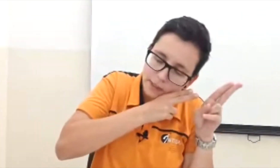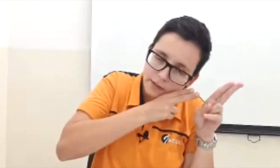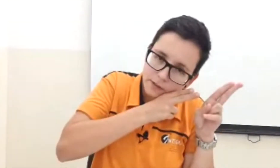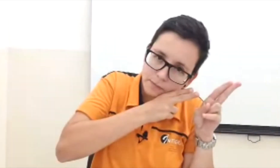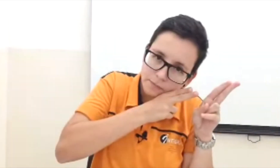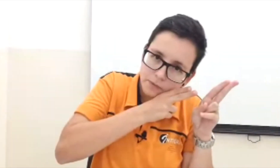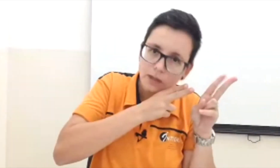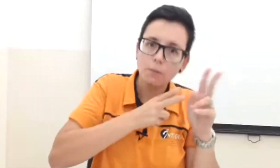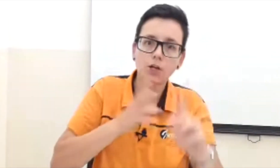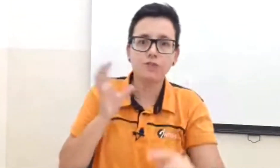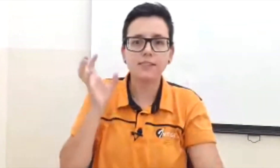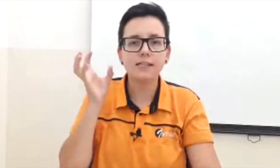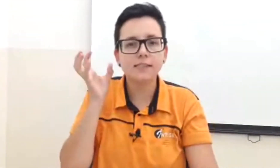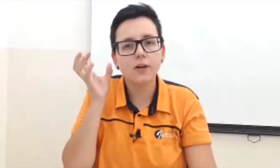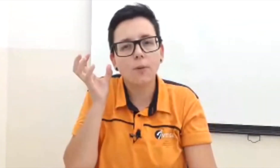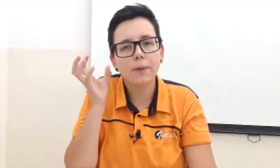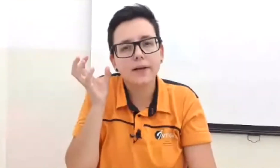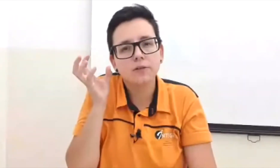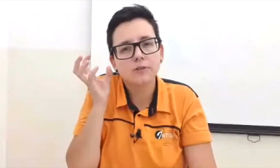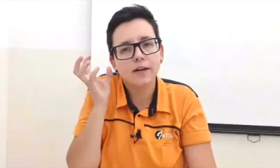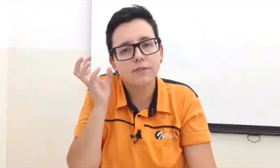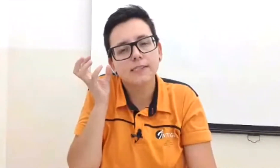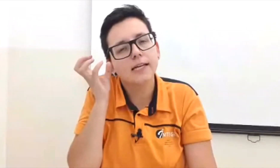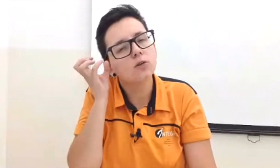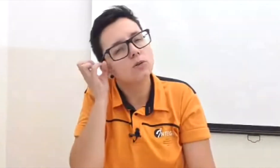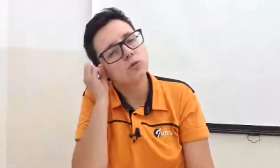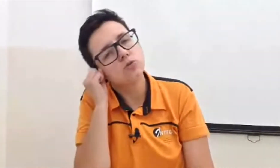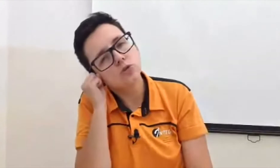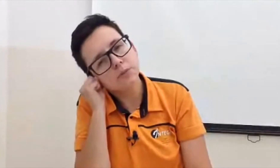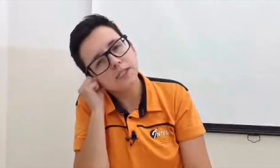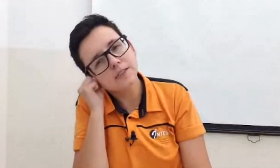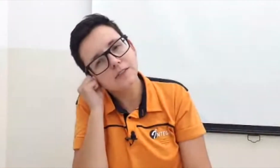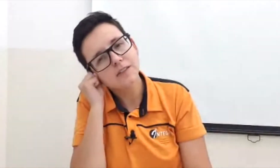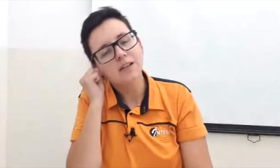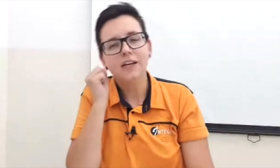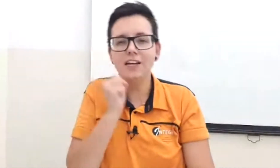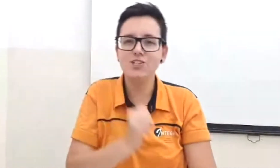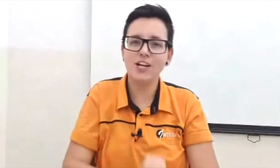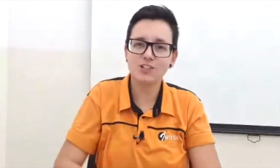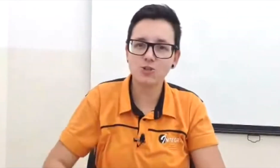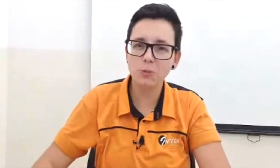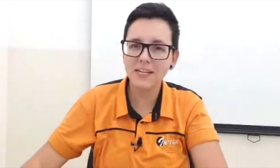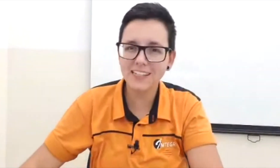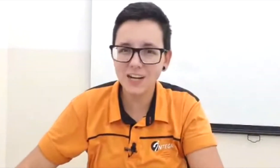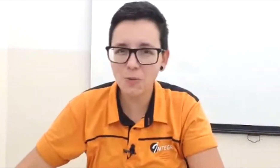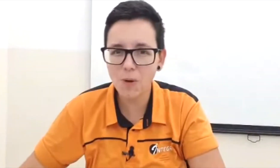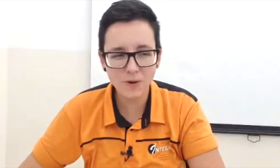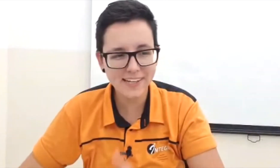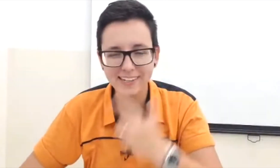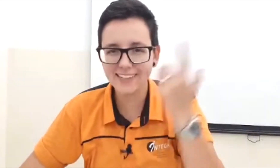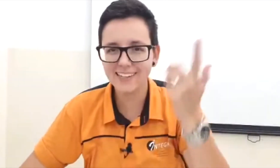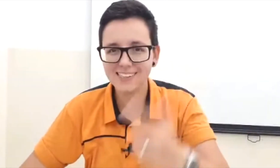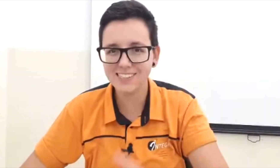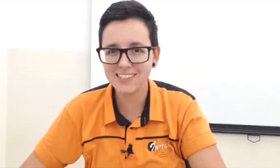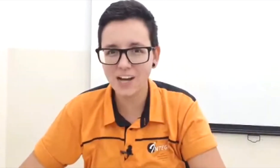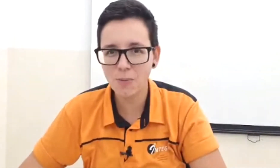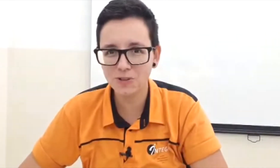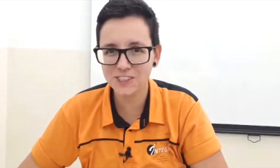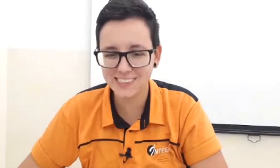dormir. Pode fazer assim, ó, pegando o travesseiro, dormir. E, gente, dormir é tão bom que existe até um monte de